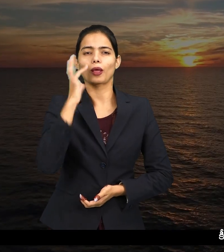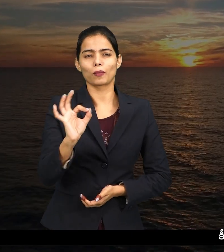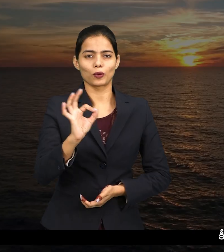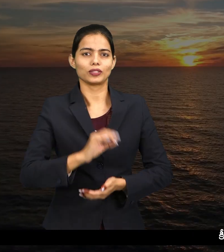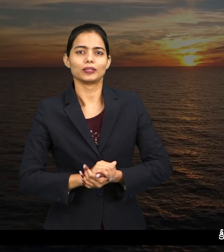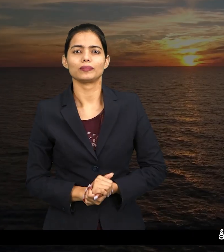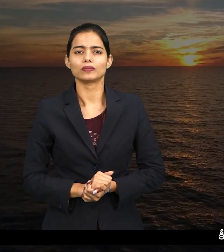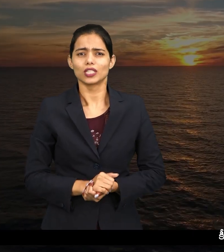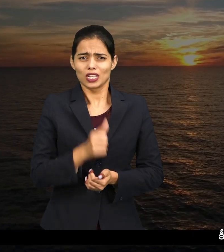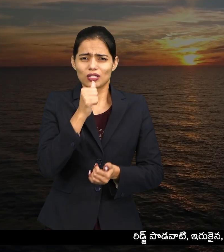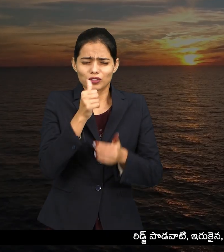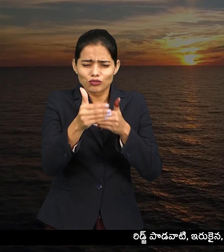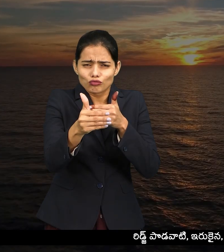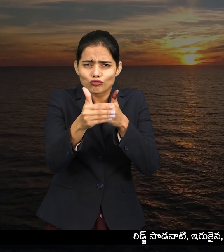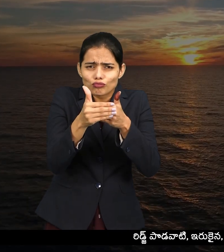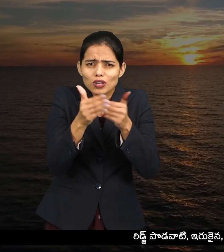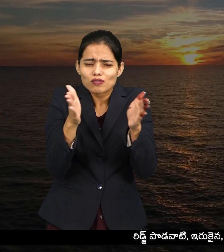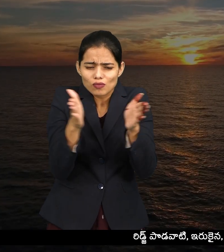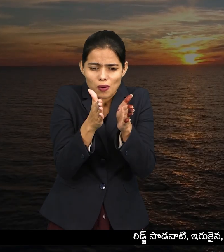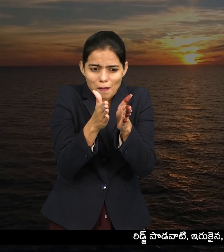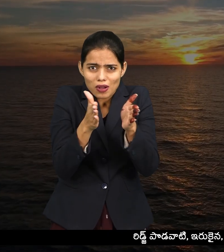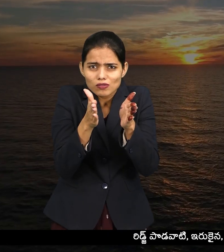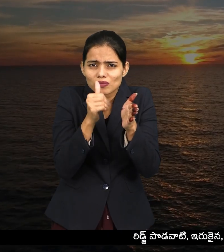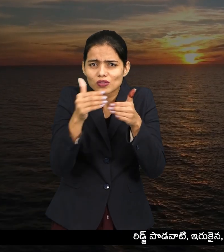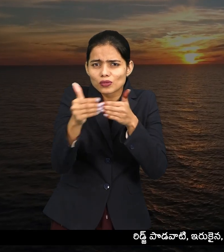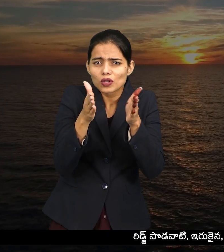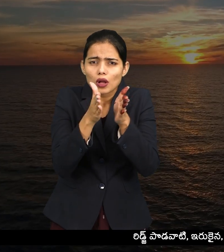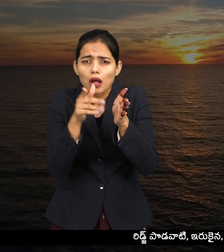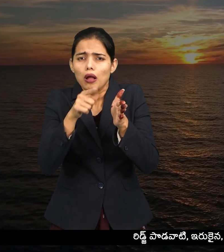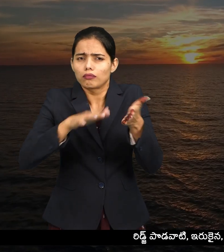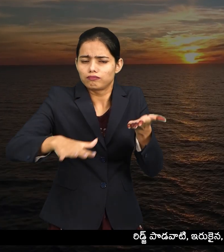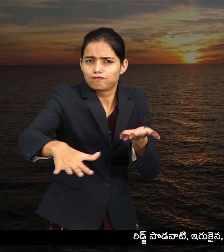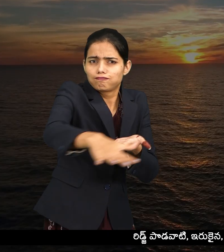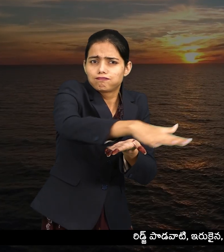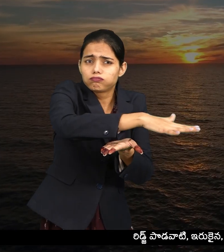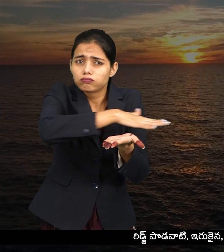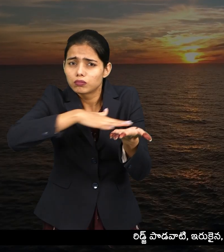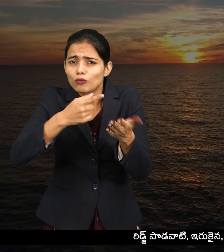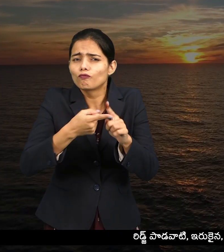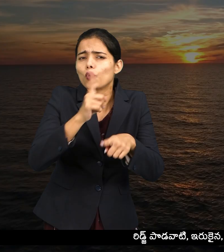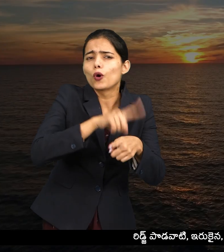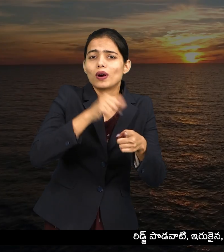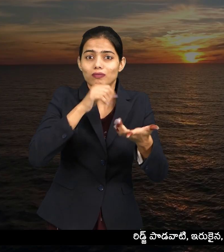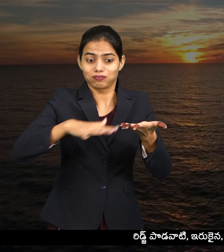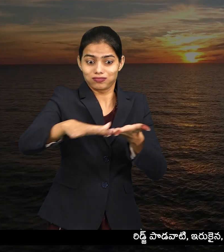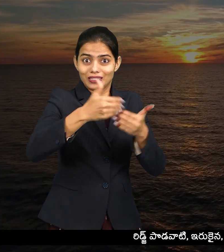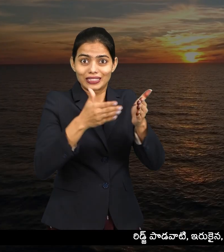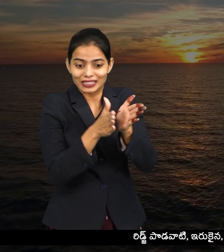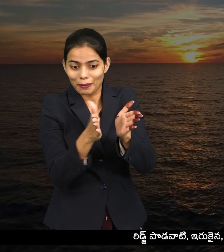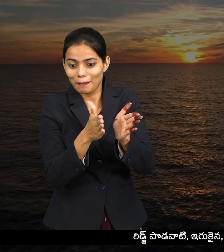కీలక పదాలు: రిడ్జ్, పొడవాటి, ఇరుకైన, ఎత్తైన వాలు కలిగి ఉండే